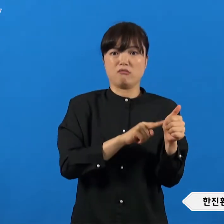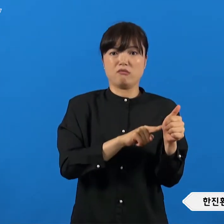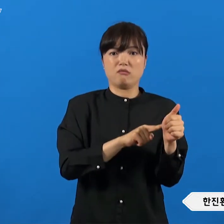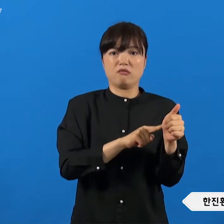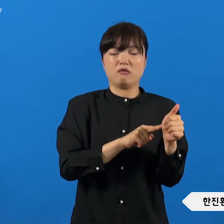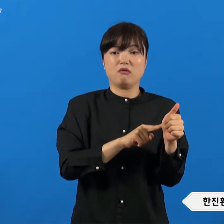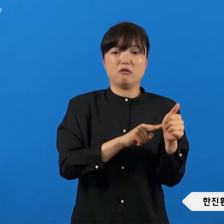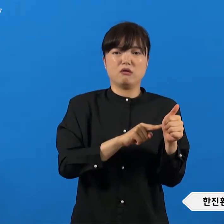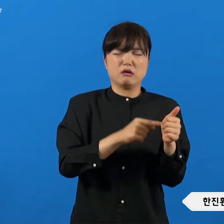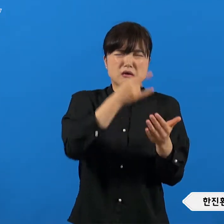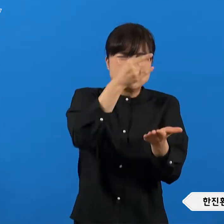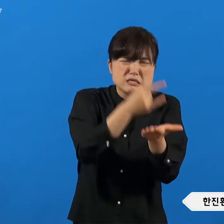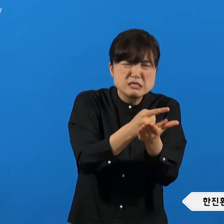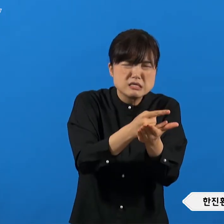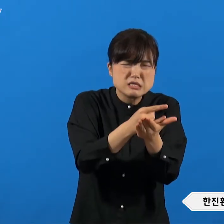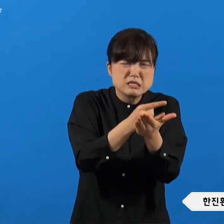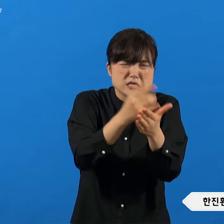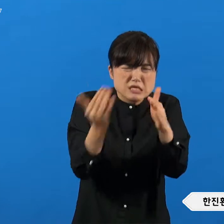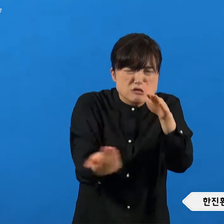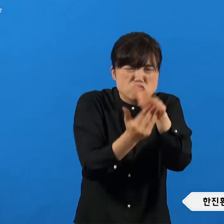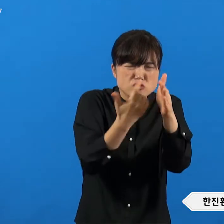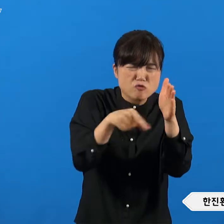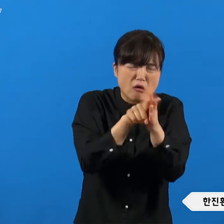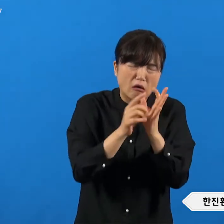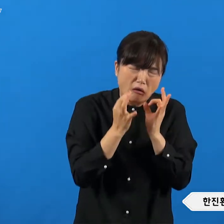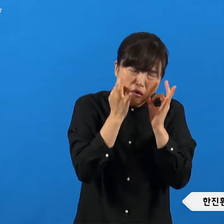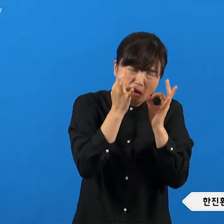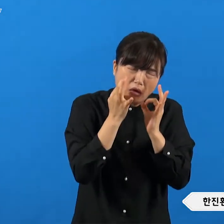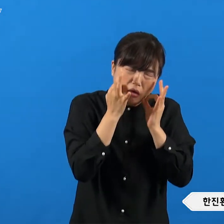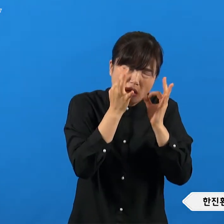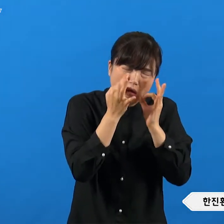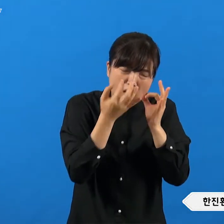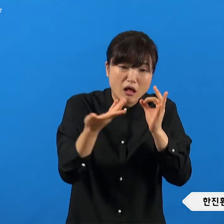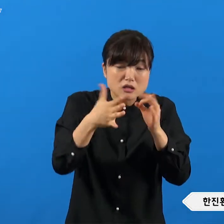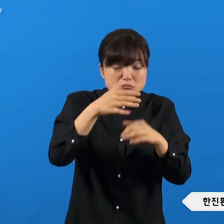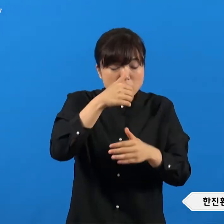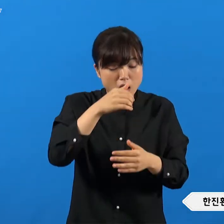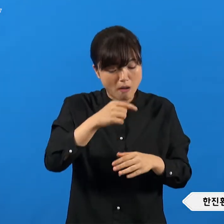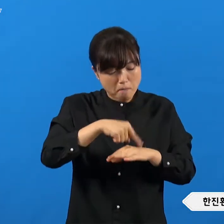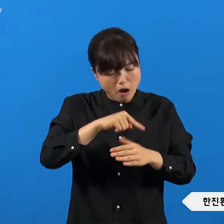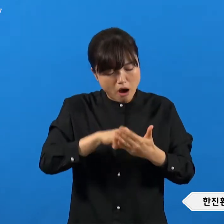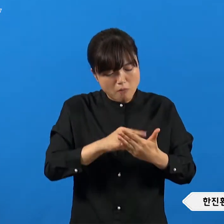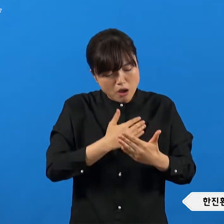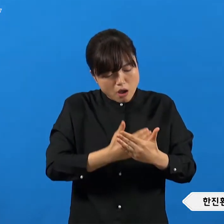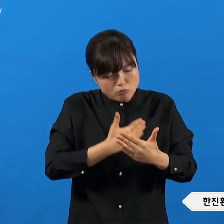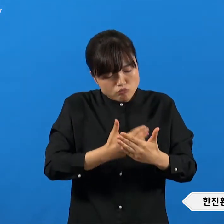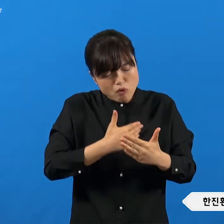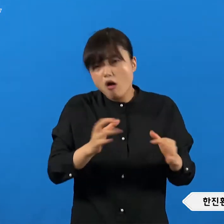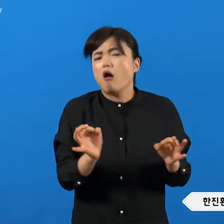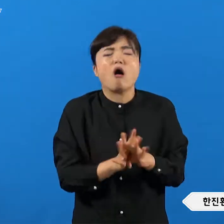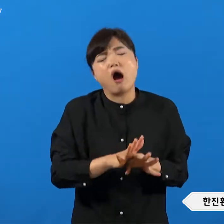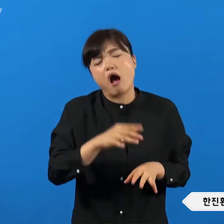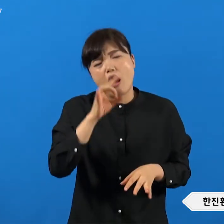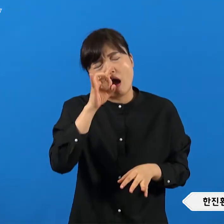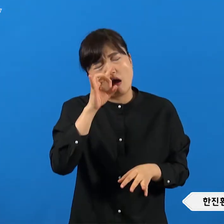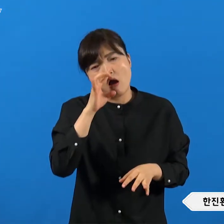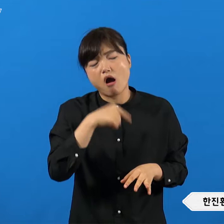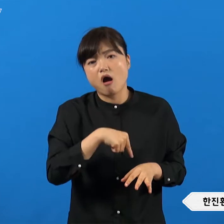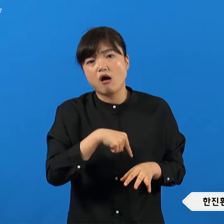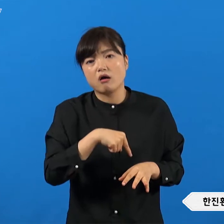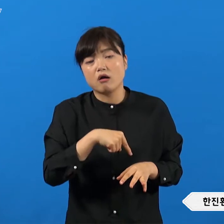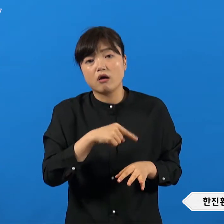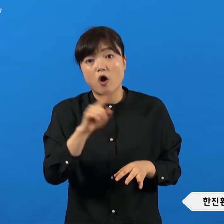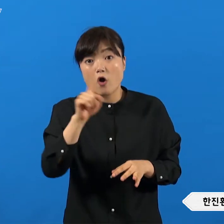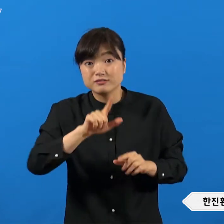그렇게 의롭게 되어보려고 몸부림을 쳤지만은 마음의 두려움은 사라지지 않았습니다.